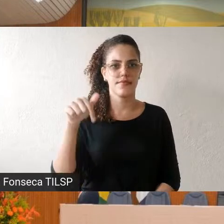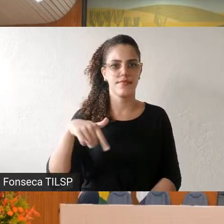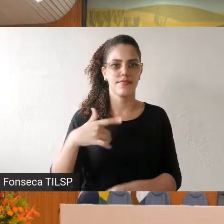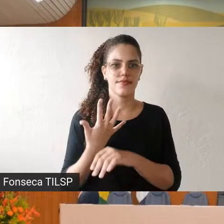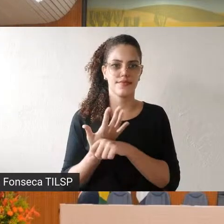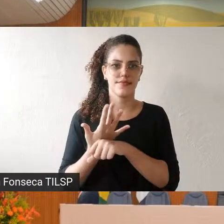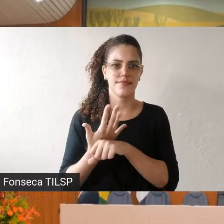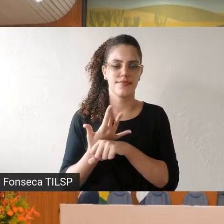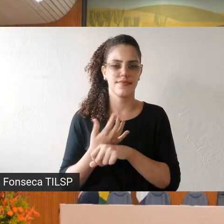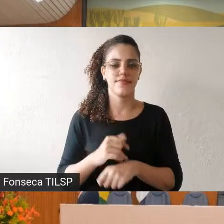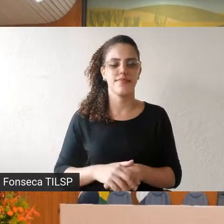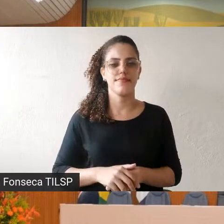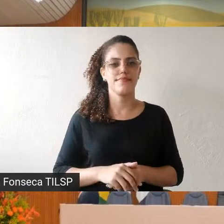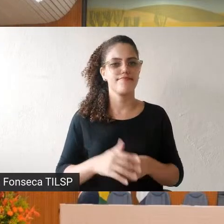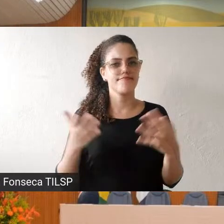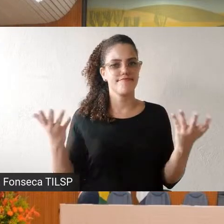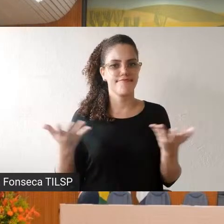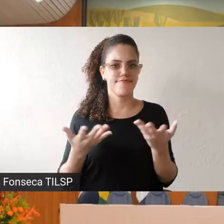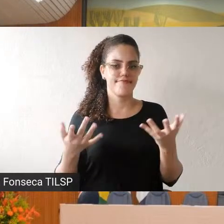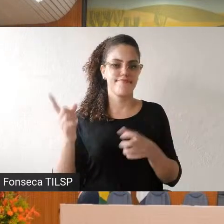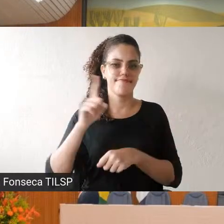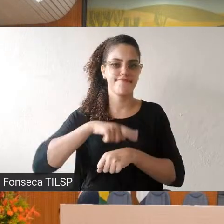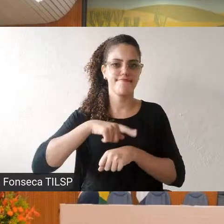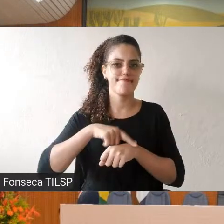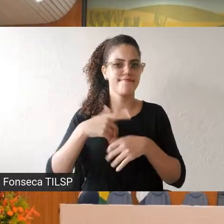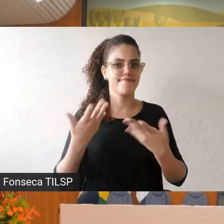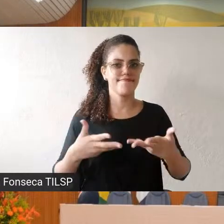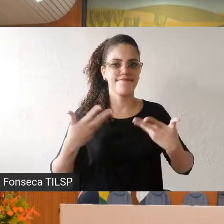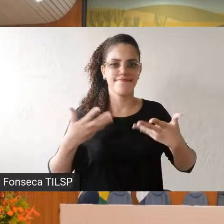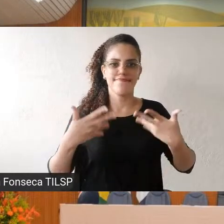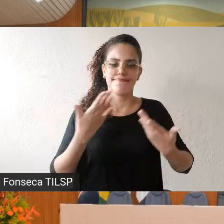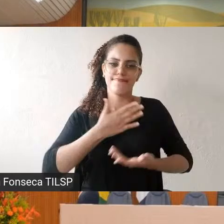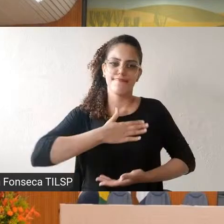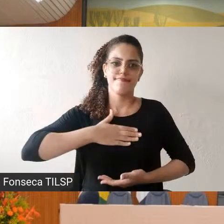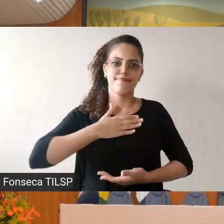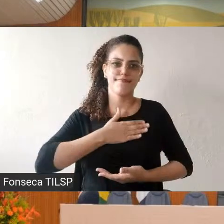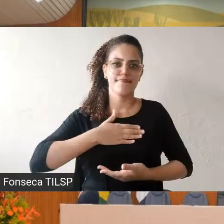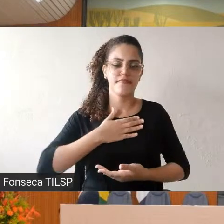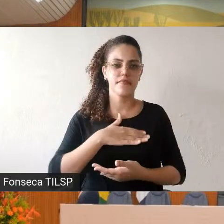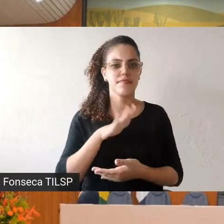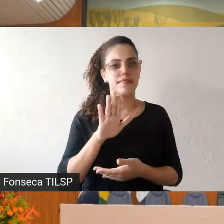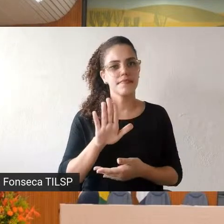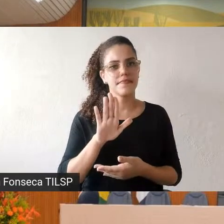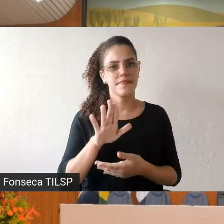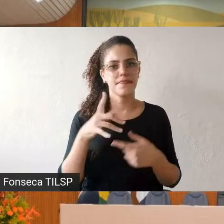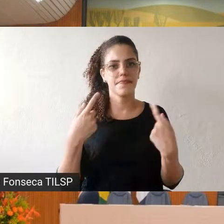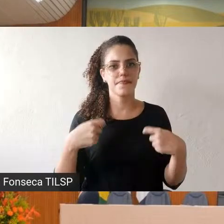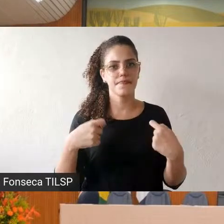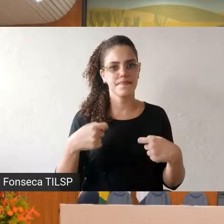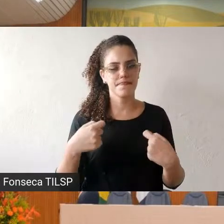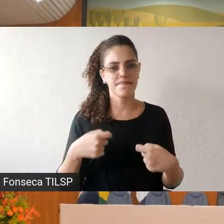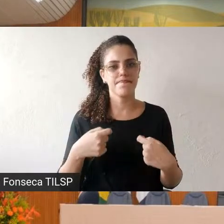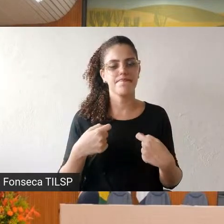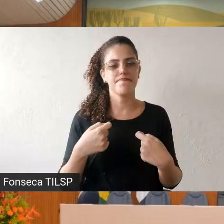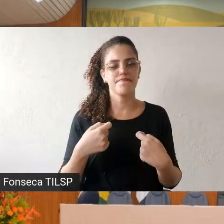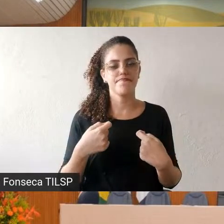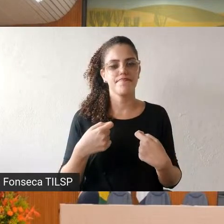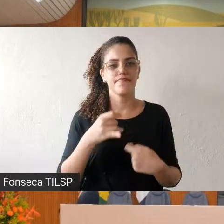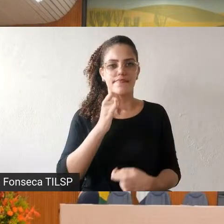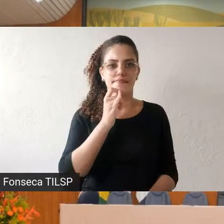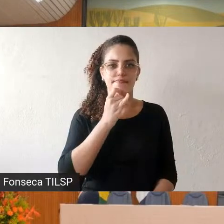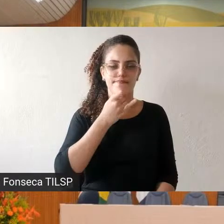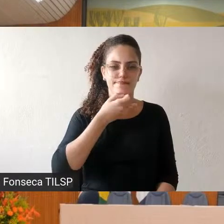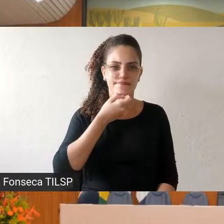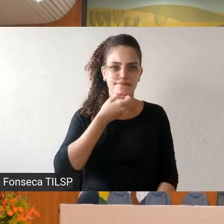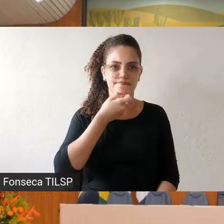momento de muita alegria, de muita satisfação, mas eu não poderia deixar de registrar minha tristeza pelas milhares